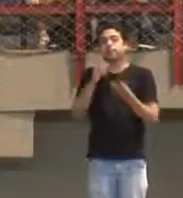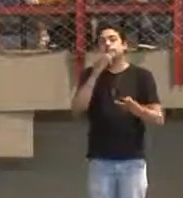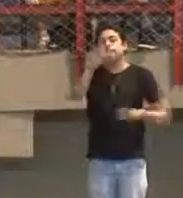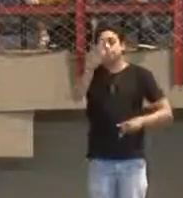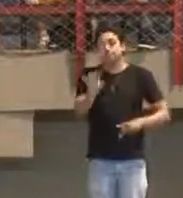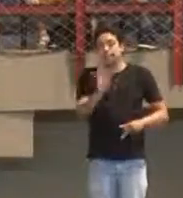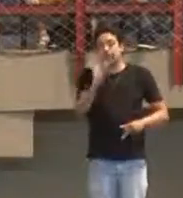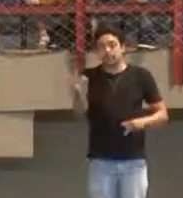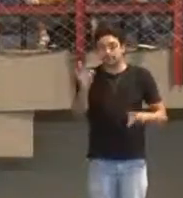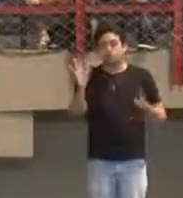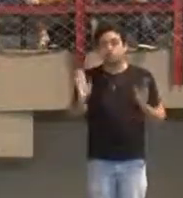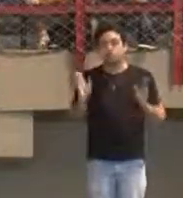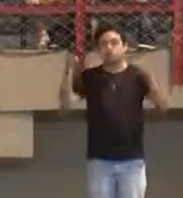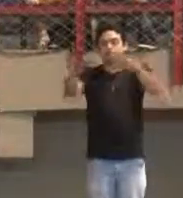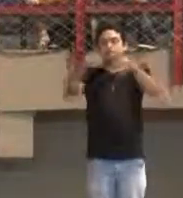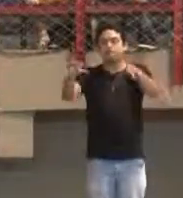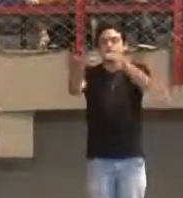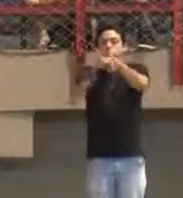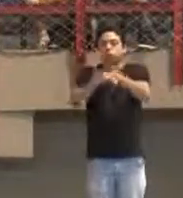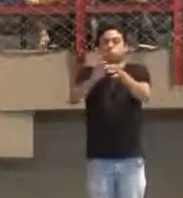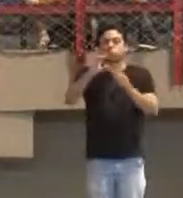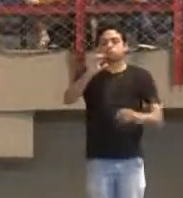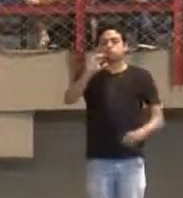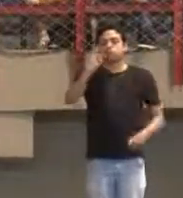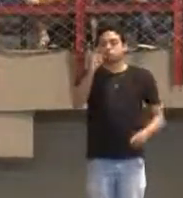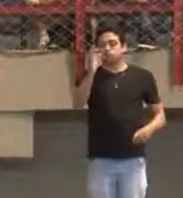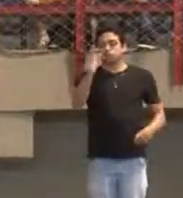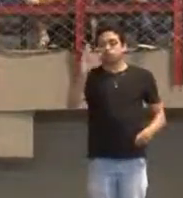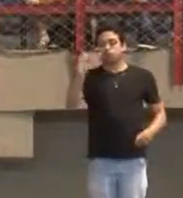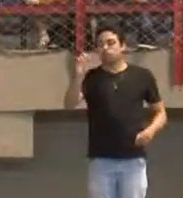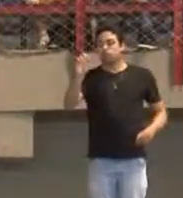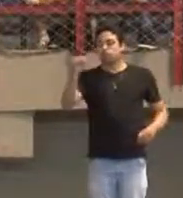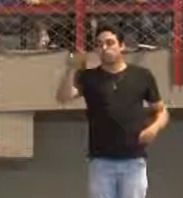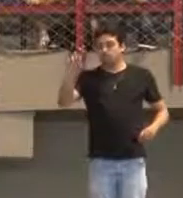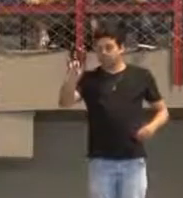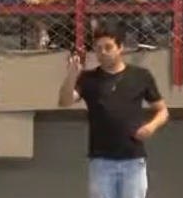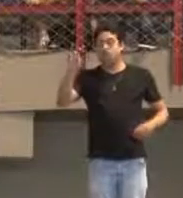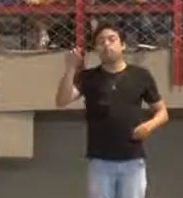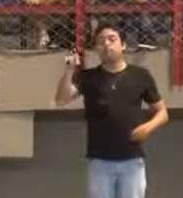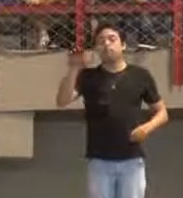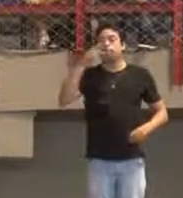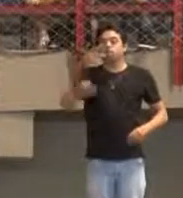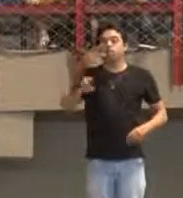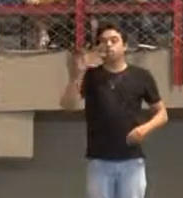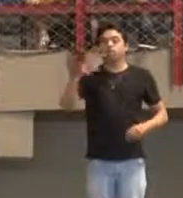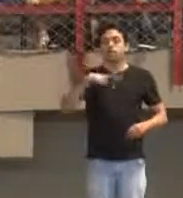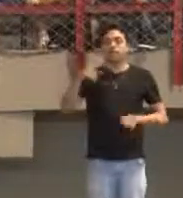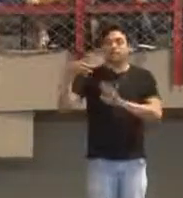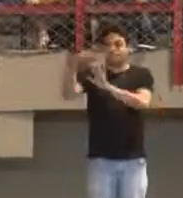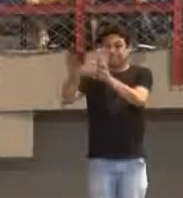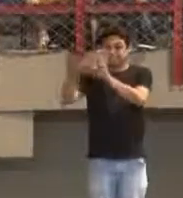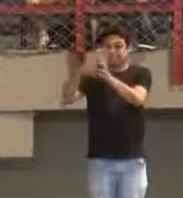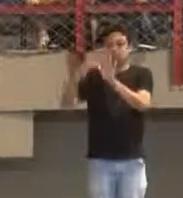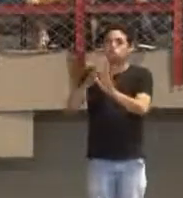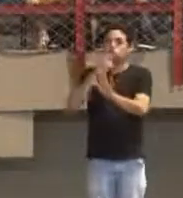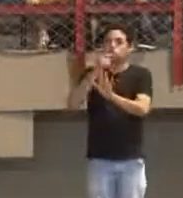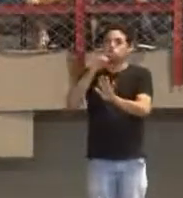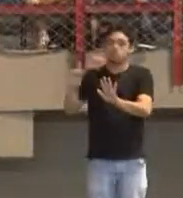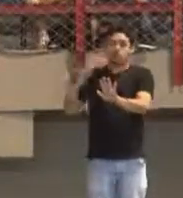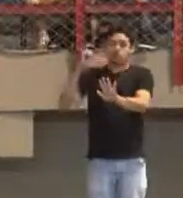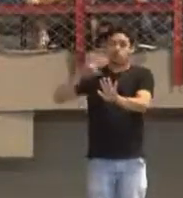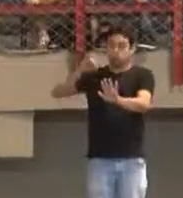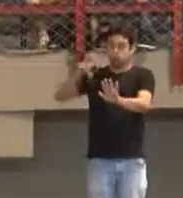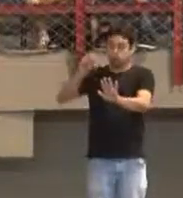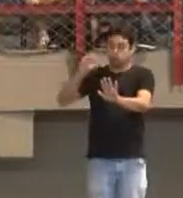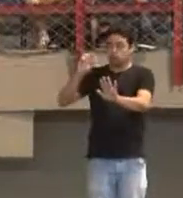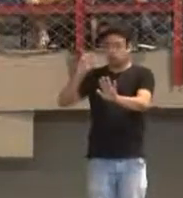se mistura com a música de novo, com Chico Buarque de Holanda? Que vai pegar o texto de João Cabral de Melo